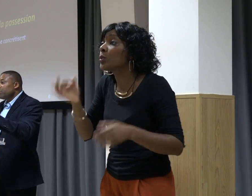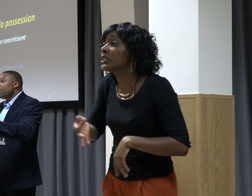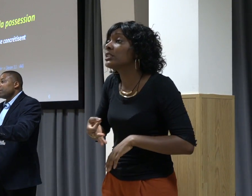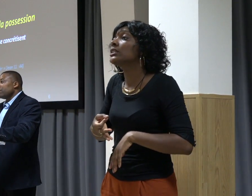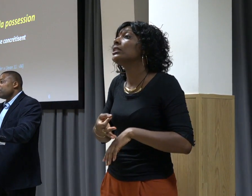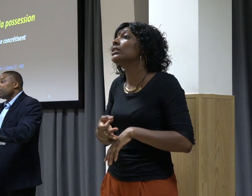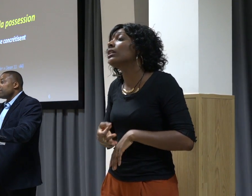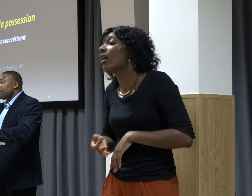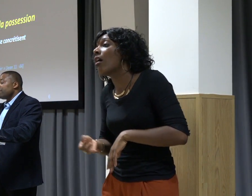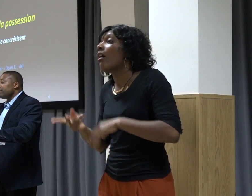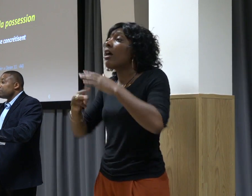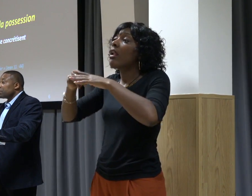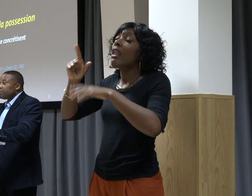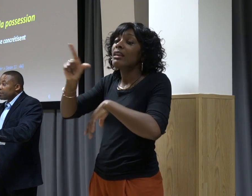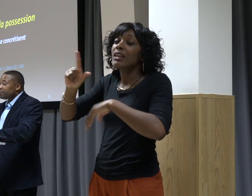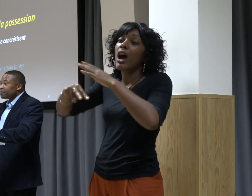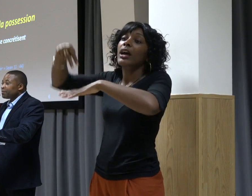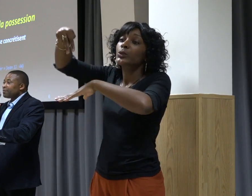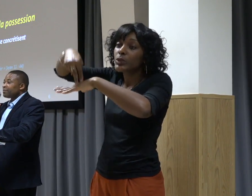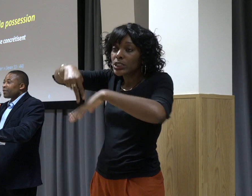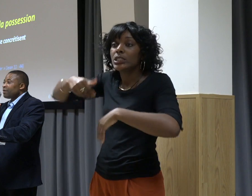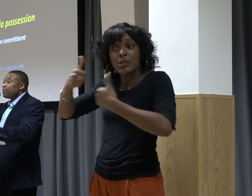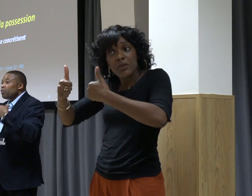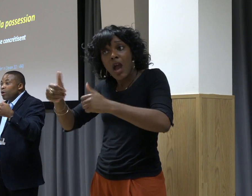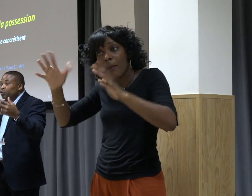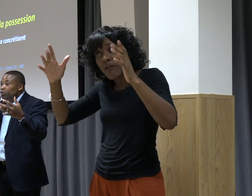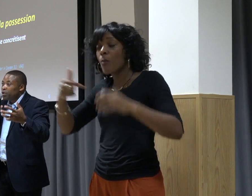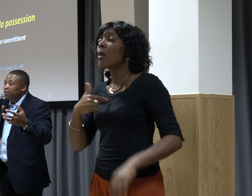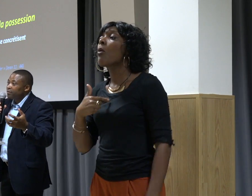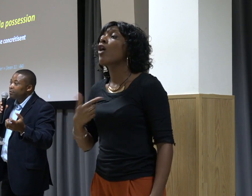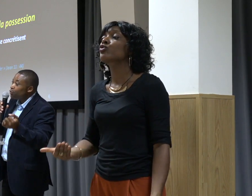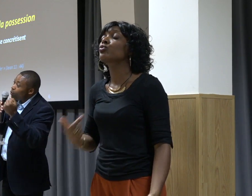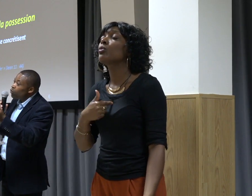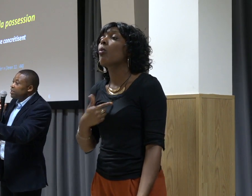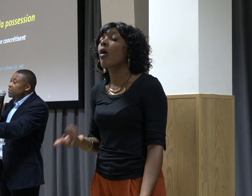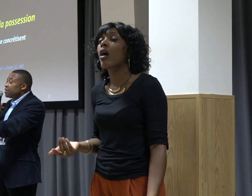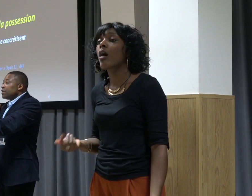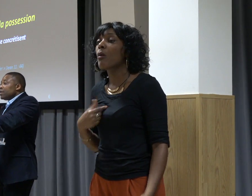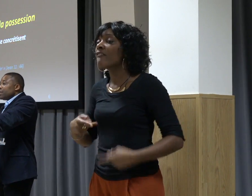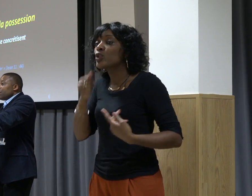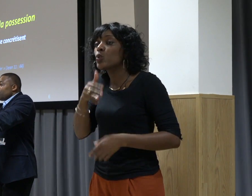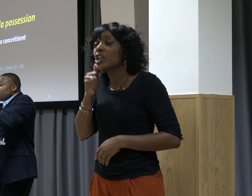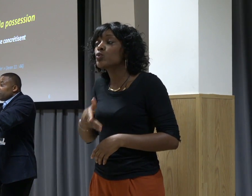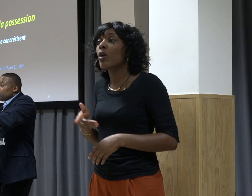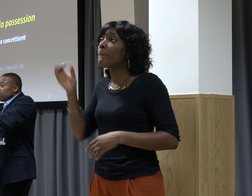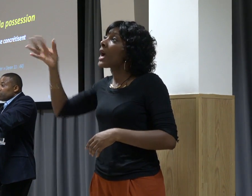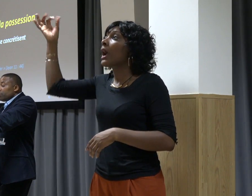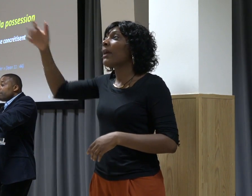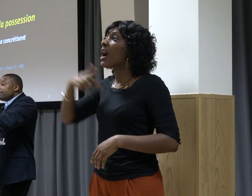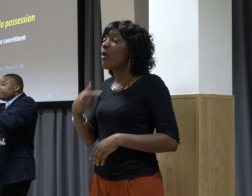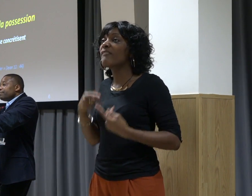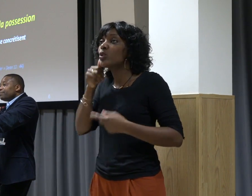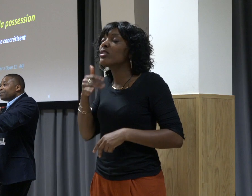passé pour la résurrection de Lazare, c'est très bien. Mais pour moi aujourd'hui, pour mon quotidien, pour ma vie de tous les